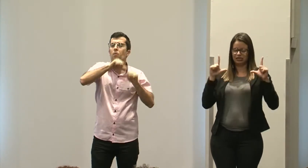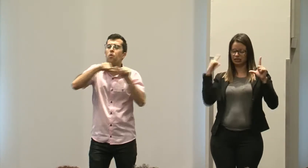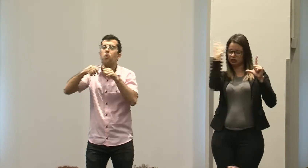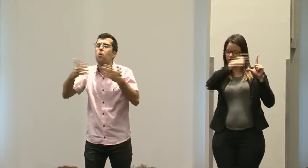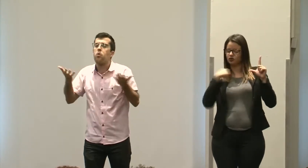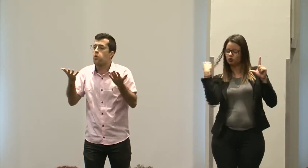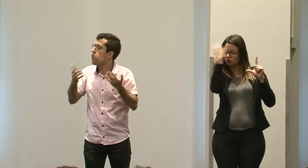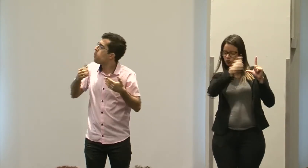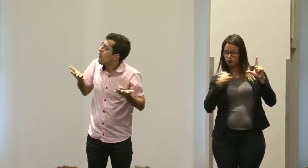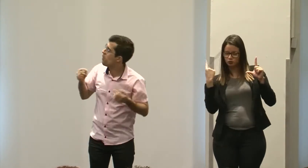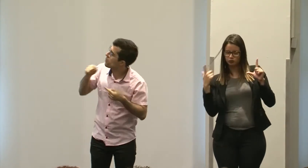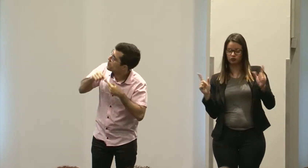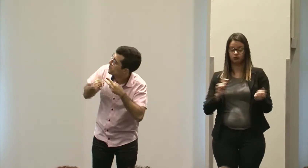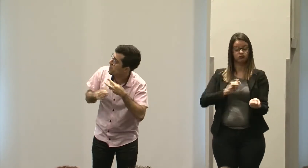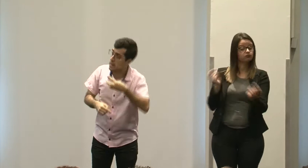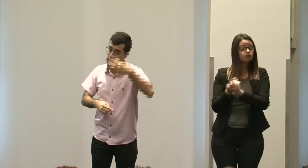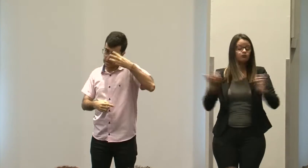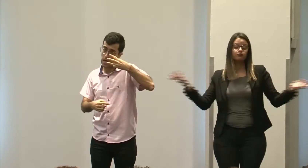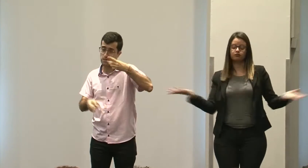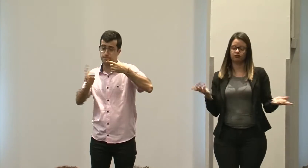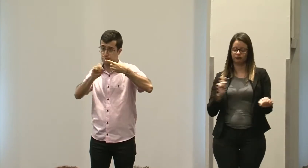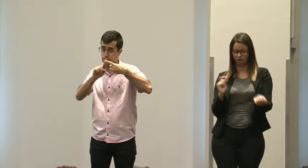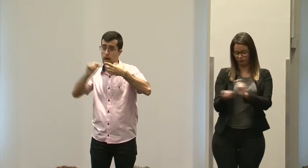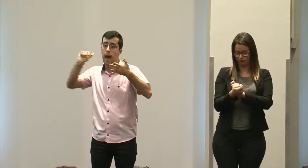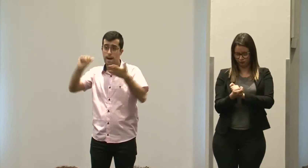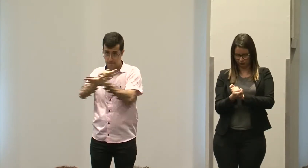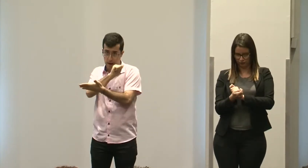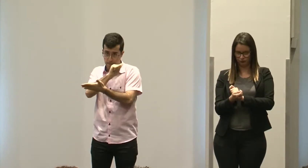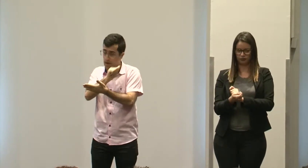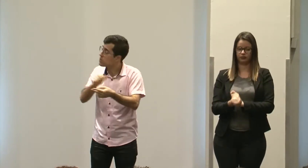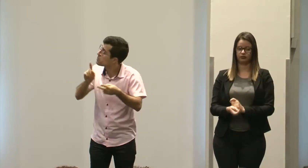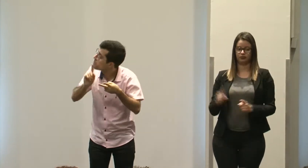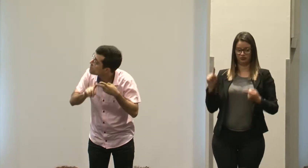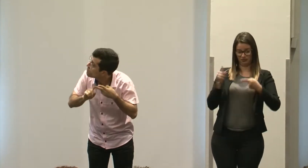seguindo um perfil de reestruturação,